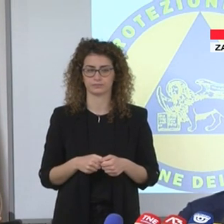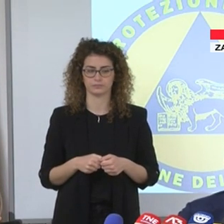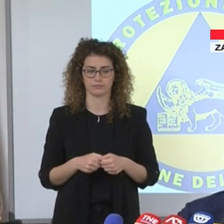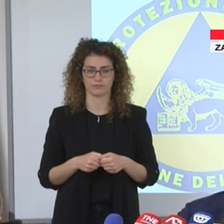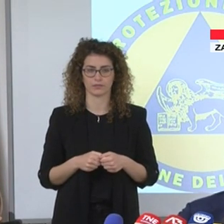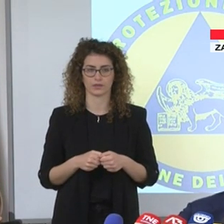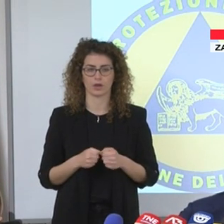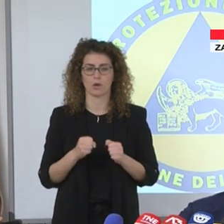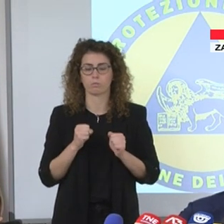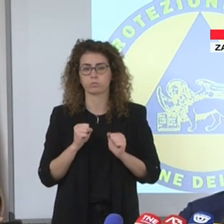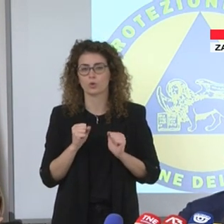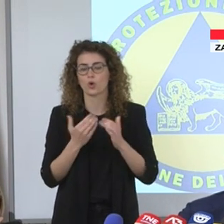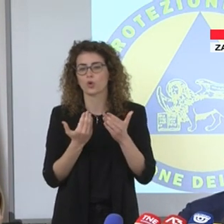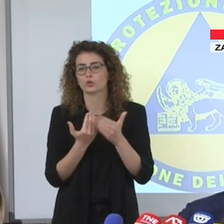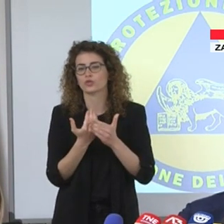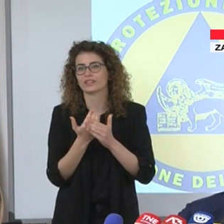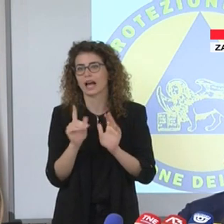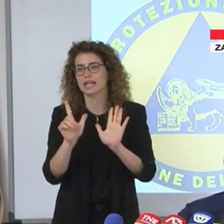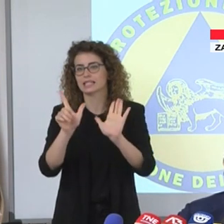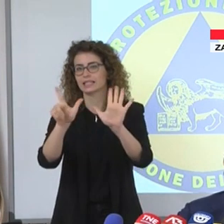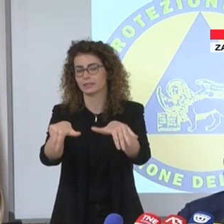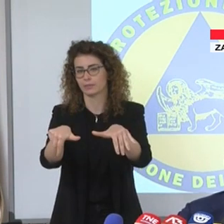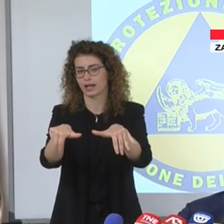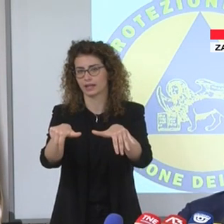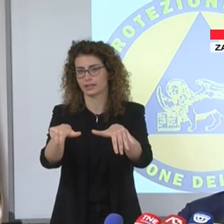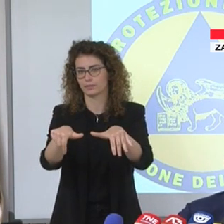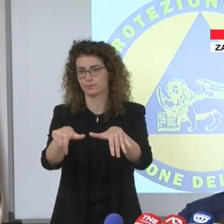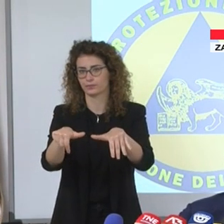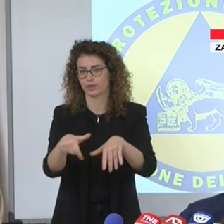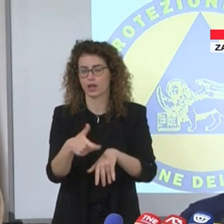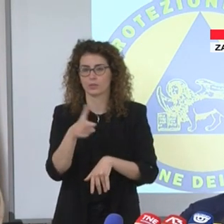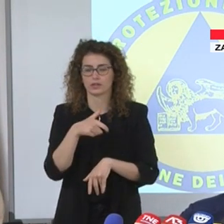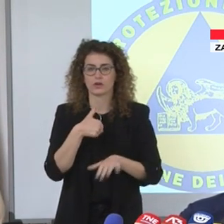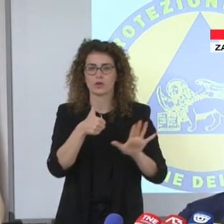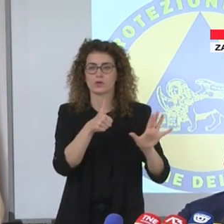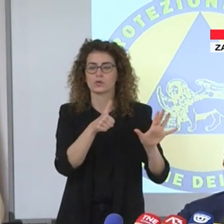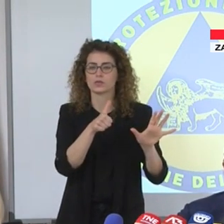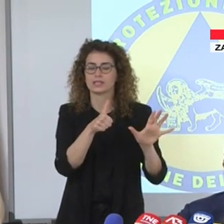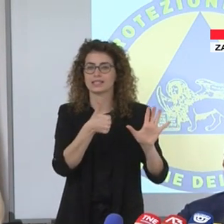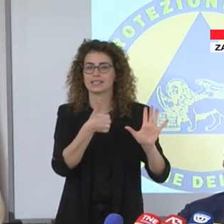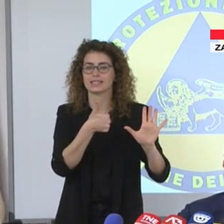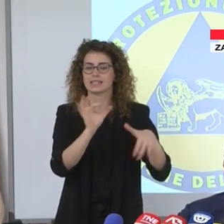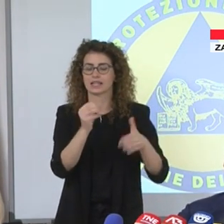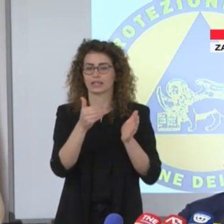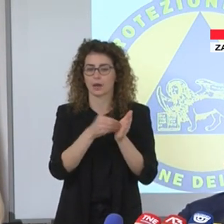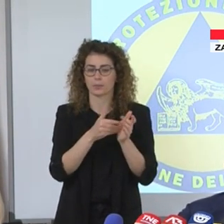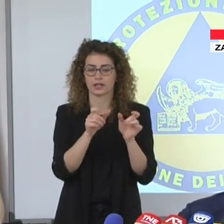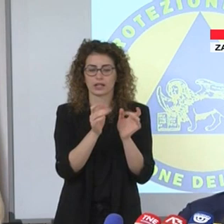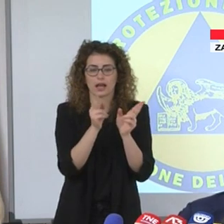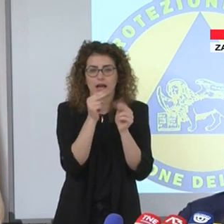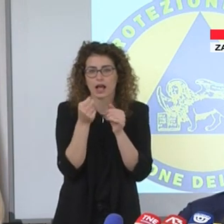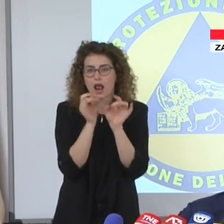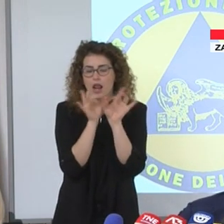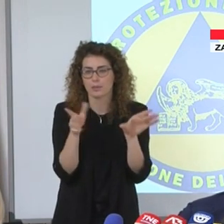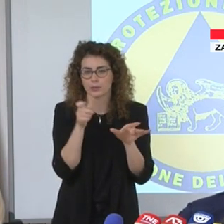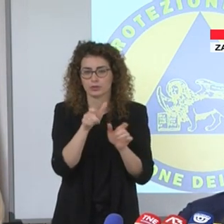che ci possa essere novità dalla prossima settimana, perché noi non possiamo lasciare 60.000 posti liberi per chi non si prenota.